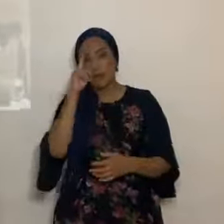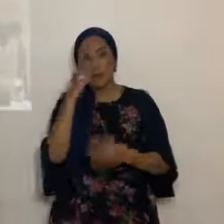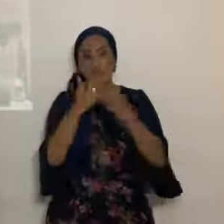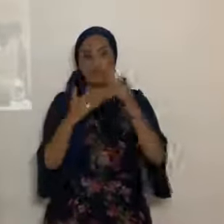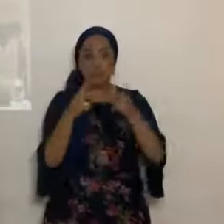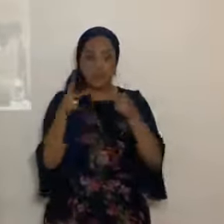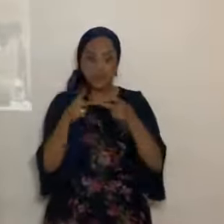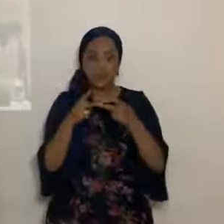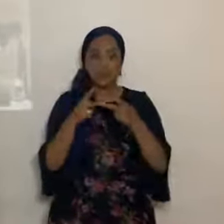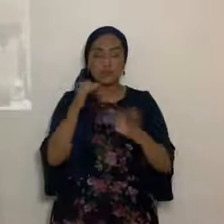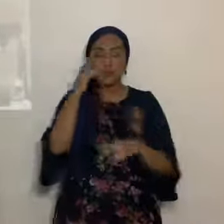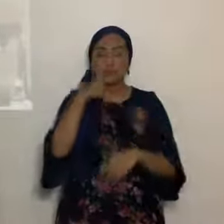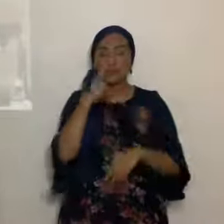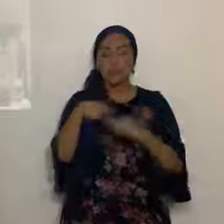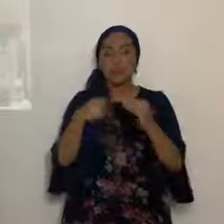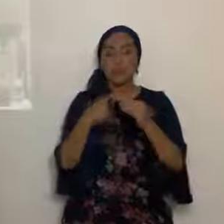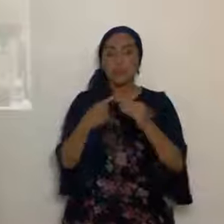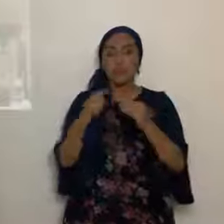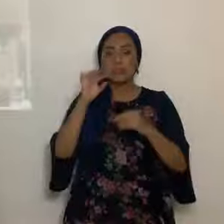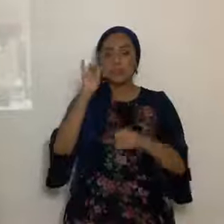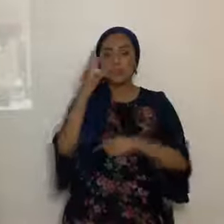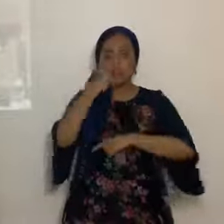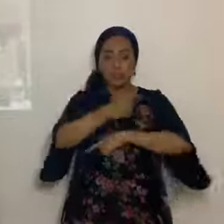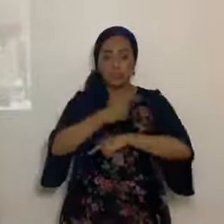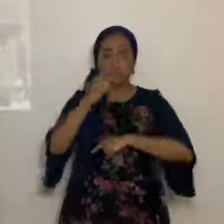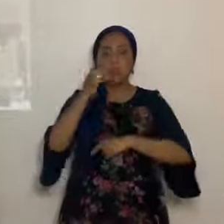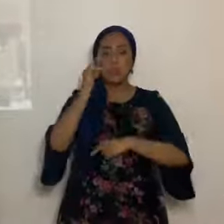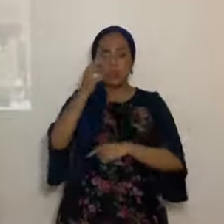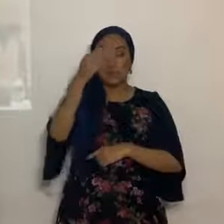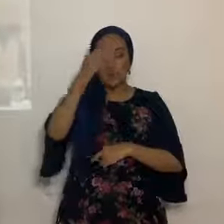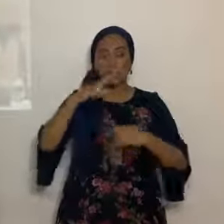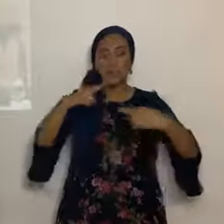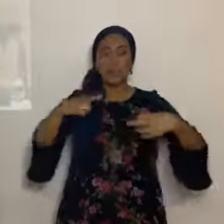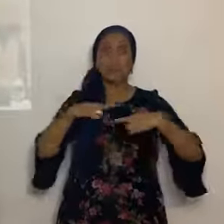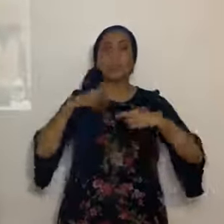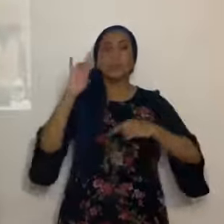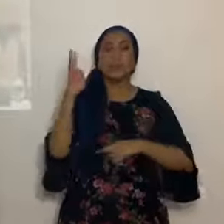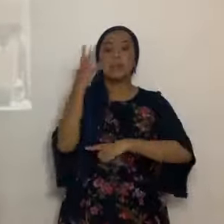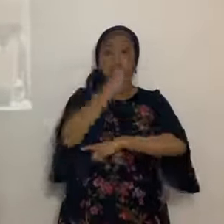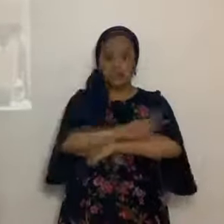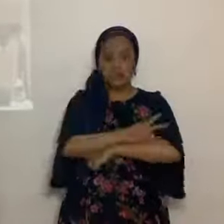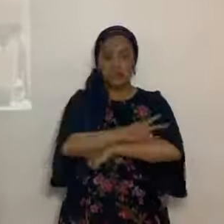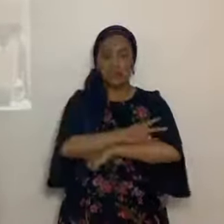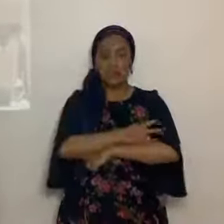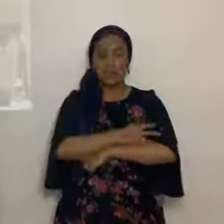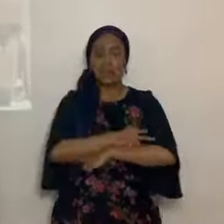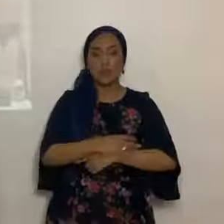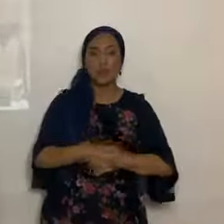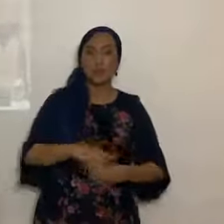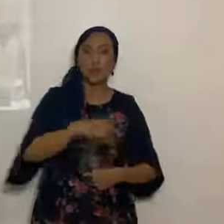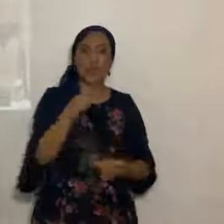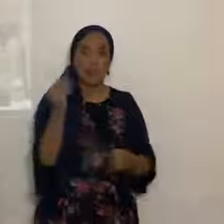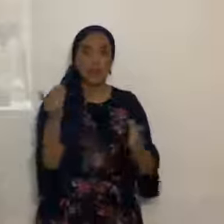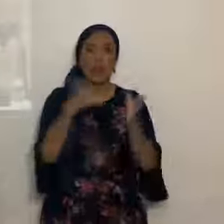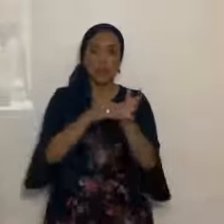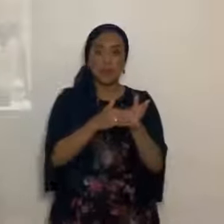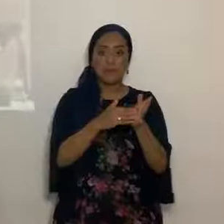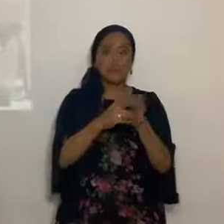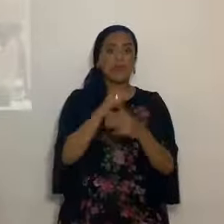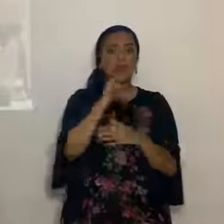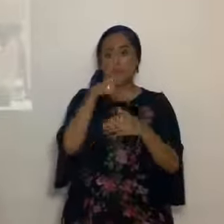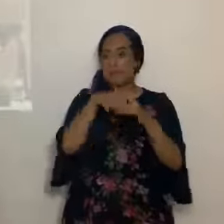lugar dijo así del séptimo día, y reposó Elohim de todas sus obras en el séptimo día. Eso está en Génesis. Y otra vez aquí, no